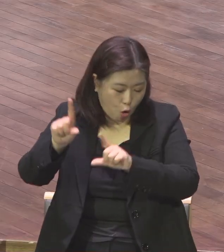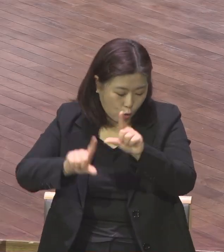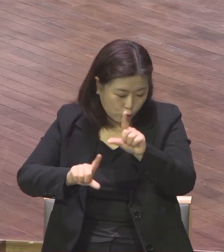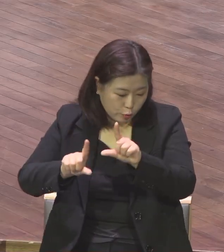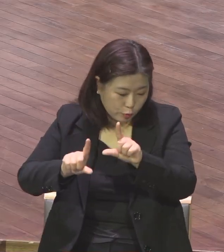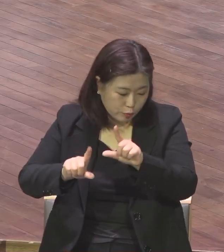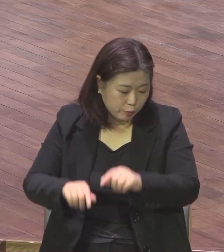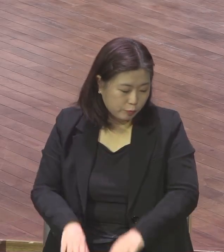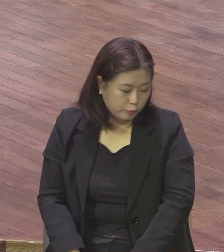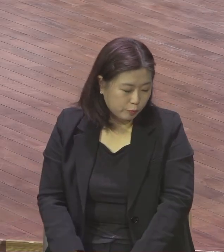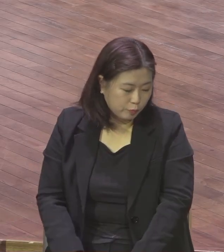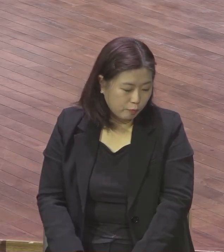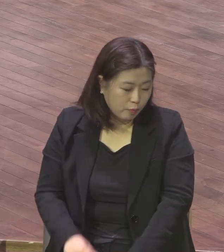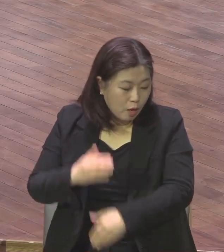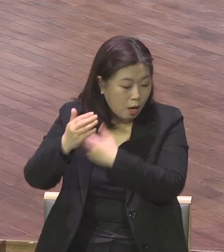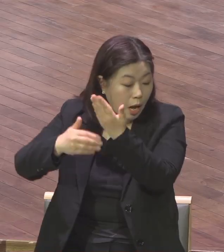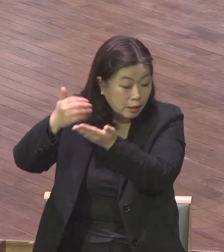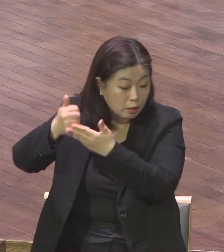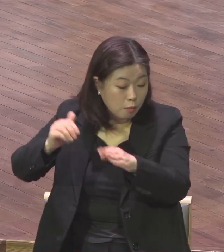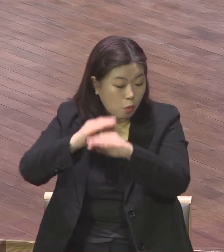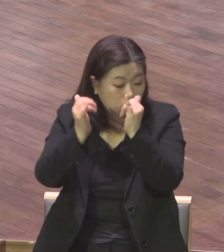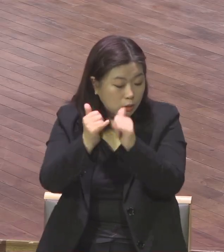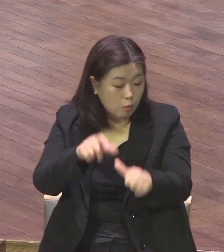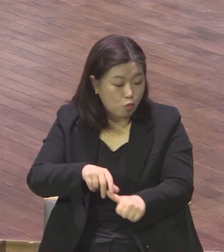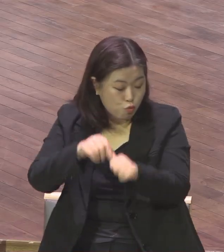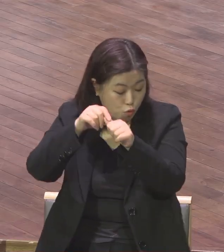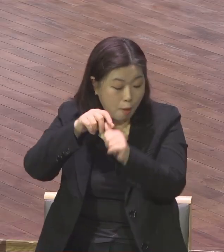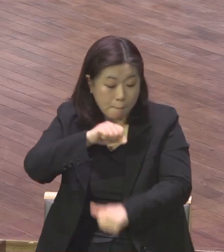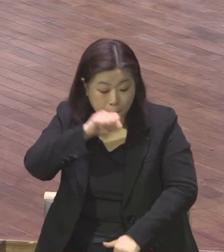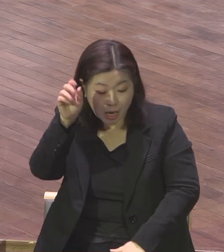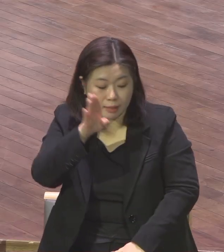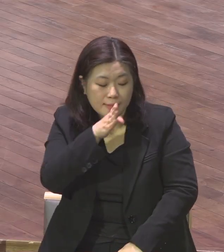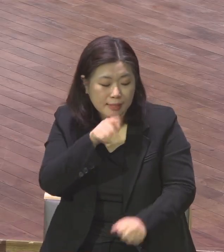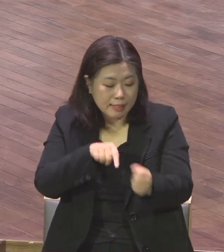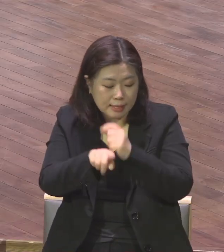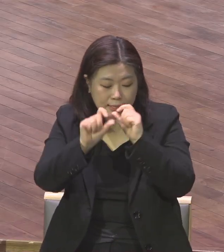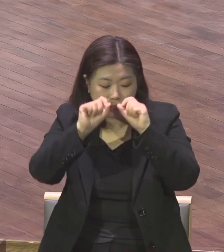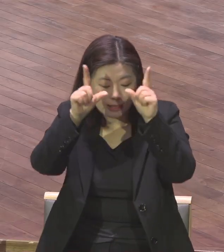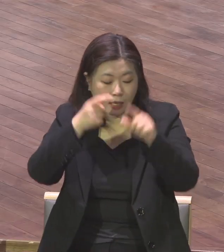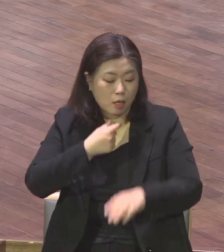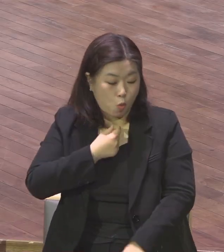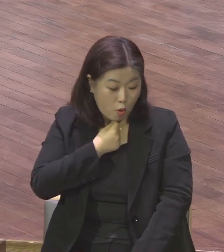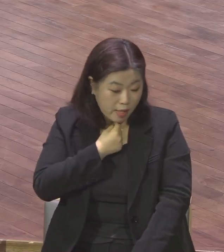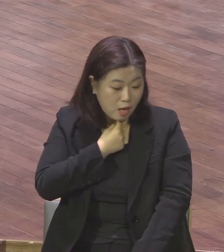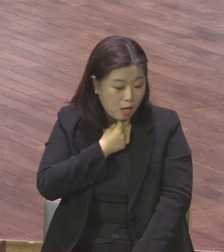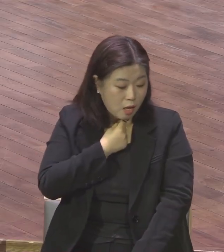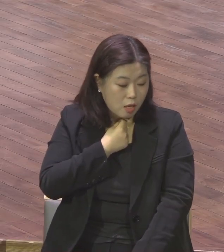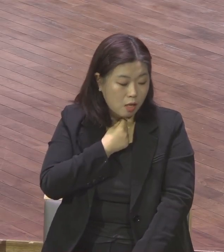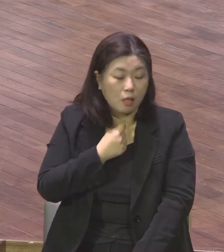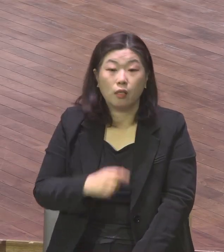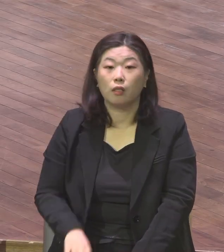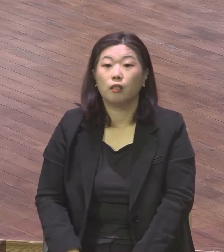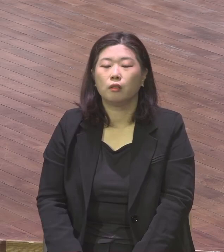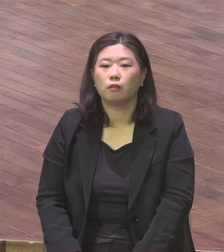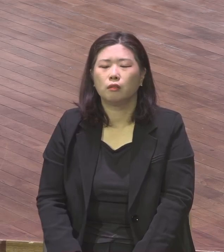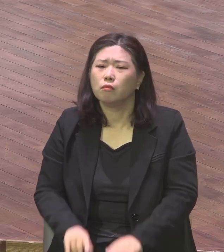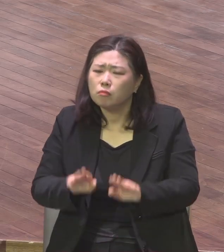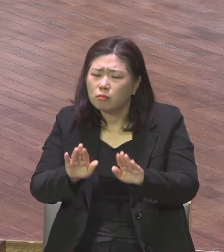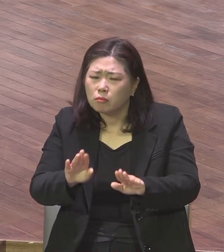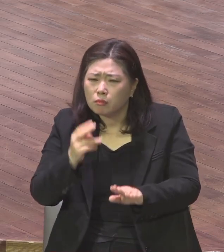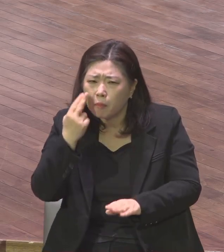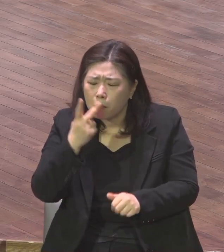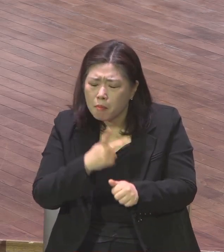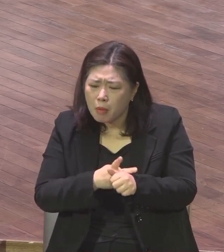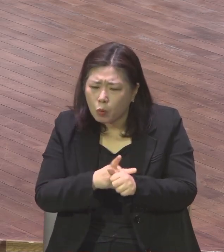것이니 하나님은 모든 사람이 구원을 받으며 진리를 아는 데 이르기를 원하시느니라. 사도